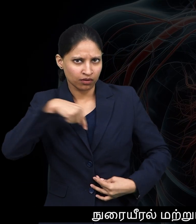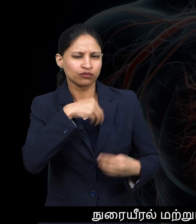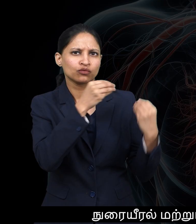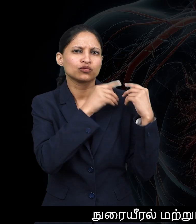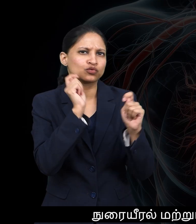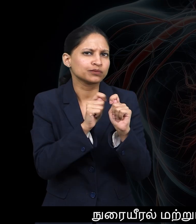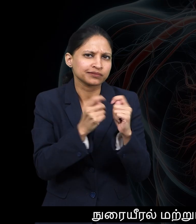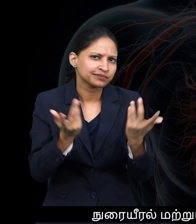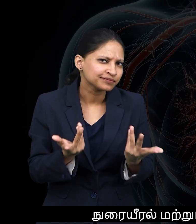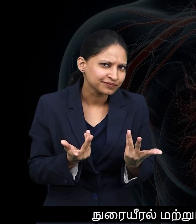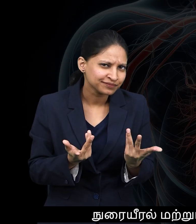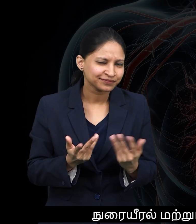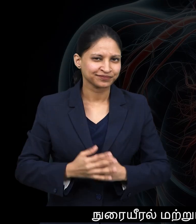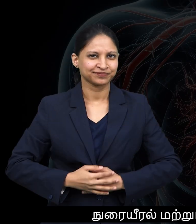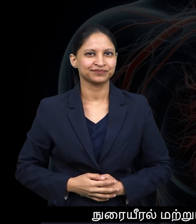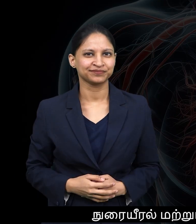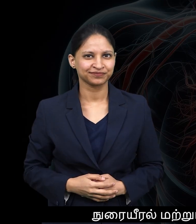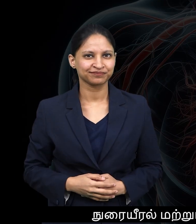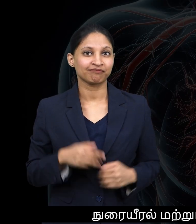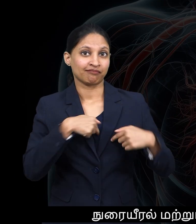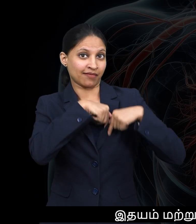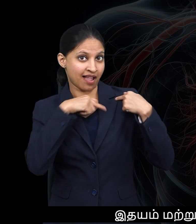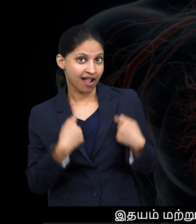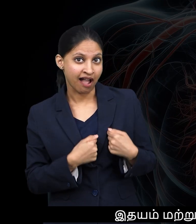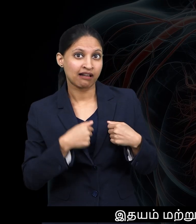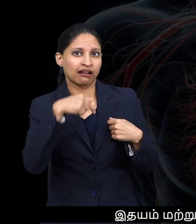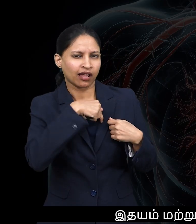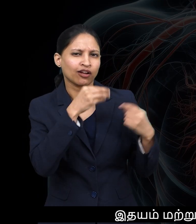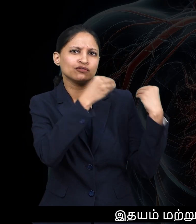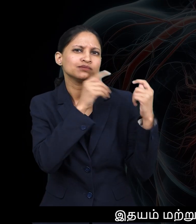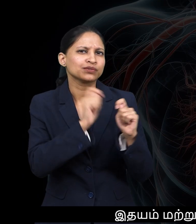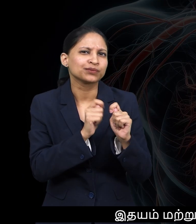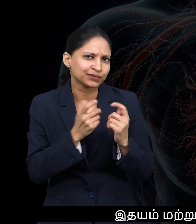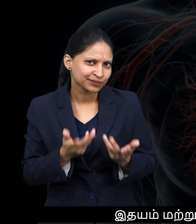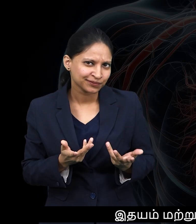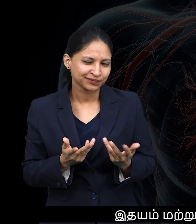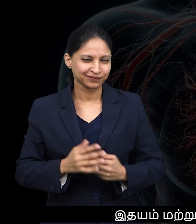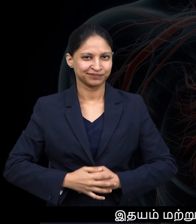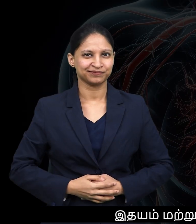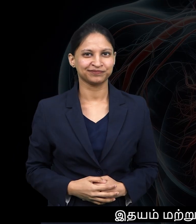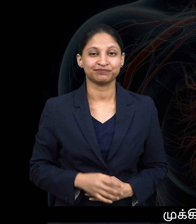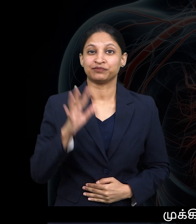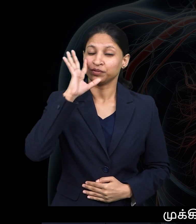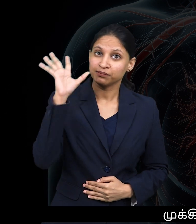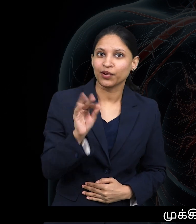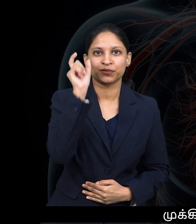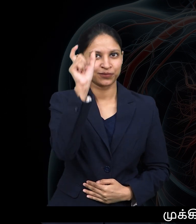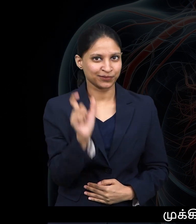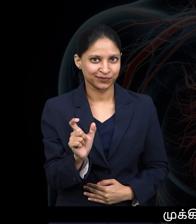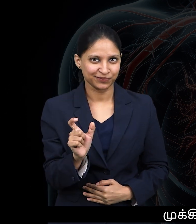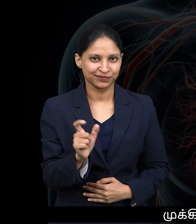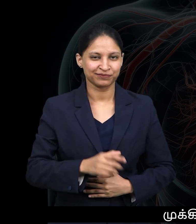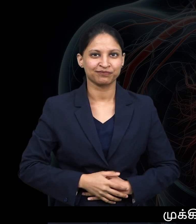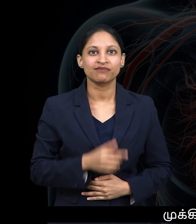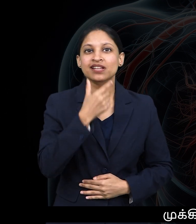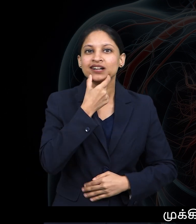நுரையீரல் மற்றும் அவற்றின் செயல்பாடுகள், இதயம் மற்றும் அதன் செயல்பாடுகள். முக்கிய வார்த்தைகள்: